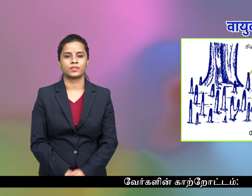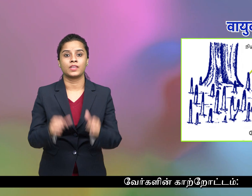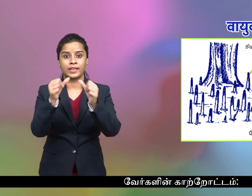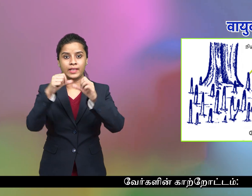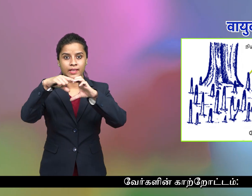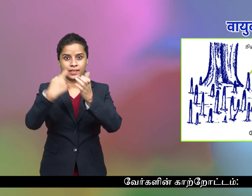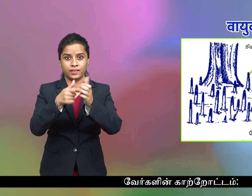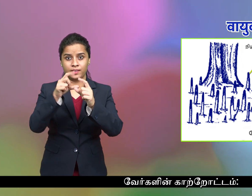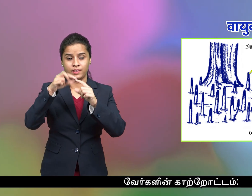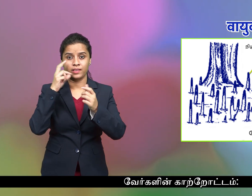வேர்களின் காற்றோட்டம்.